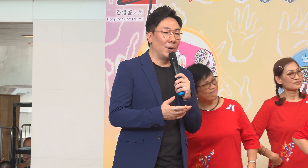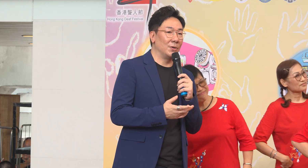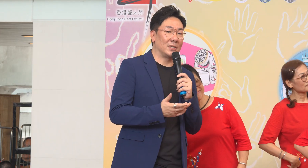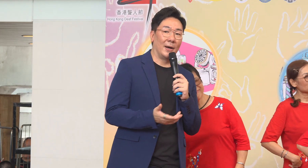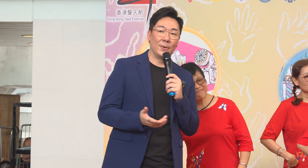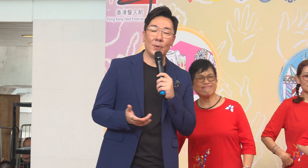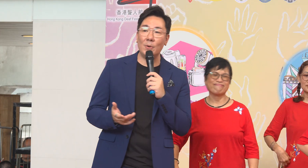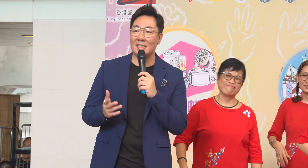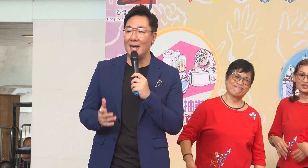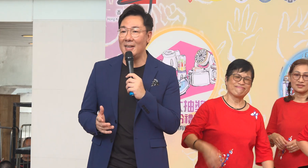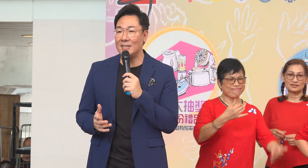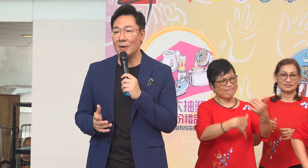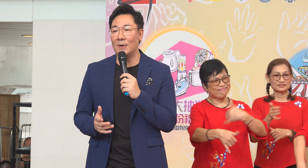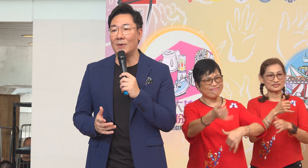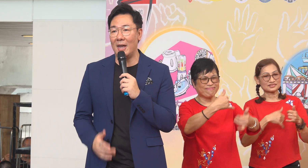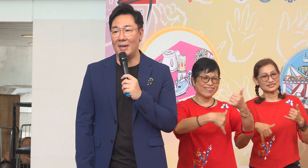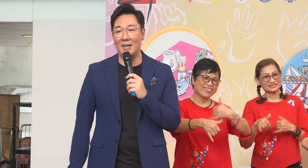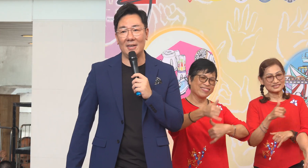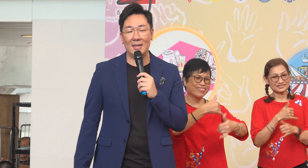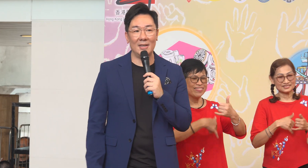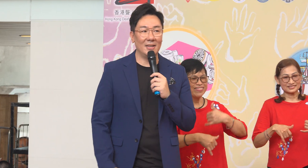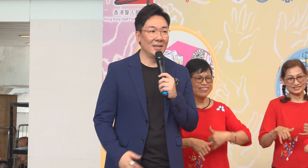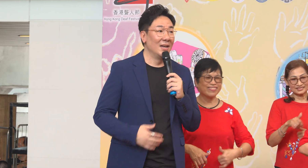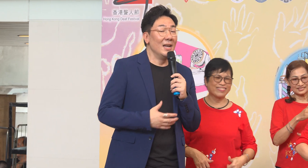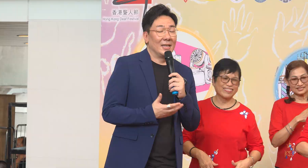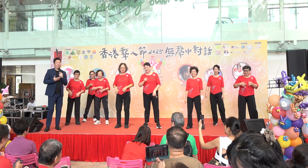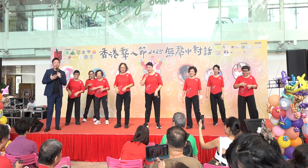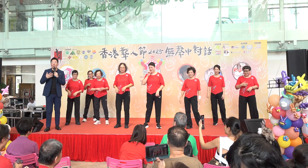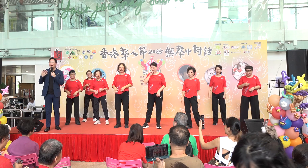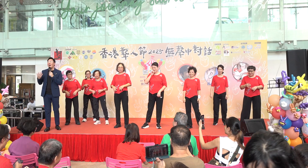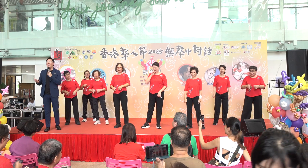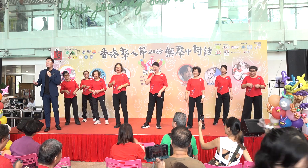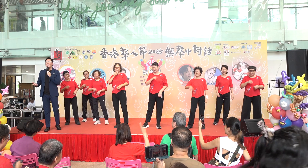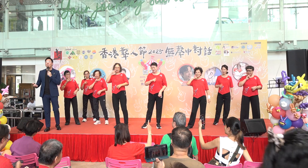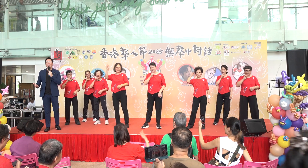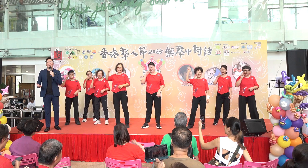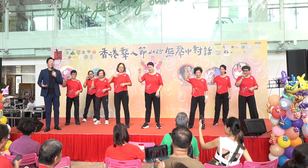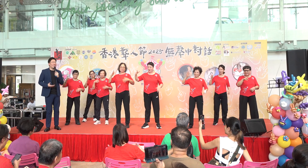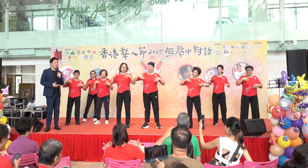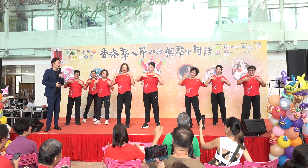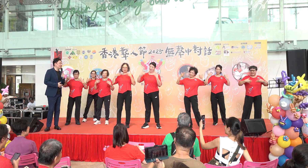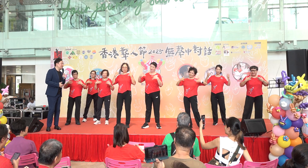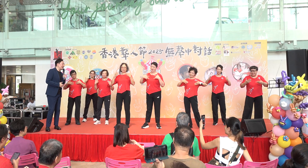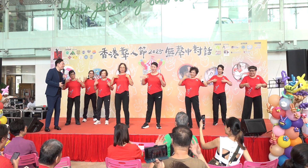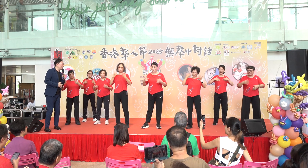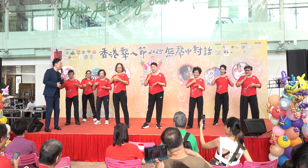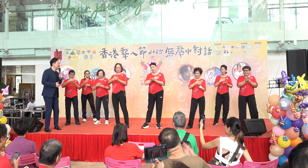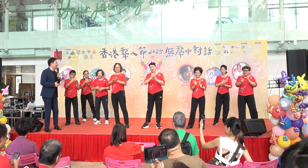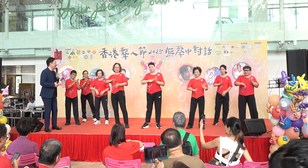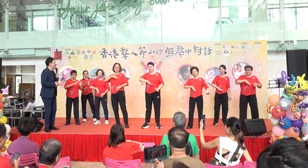木頭公仔做戲。有了你開心啲，乜都稱心滿意，